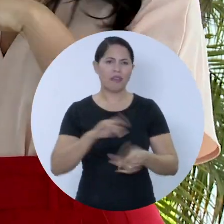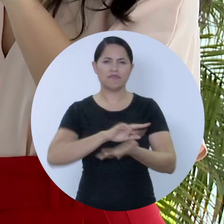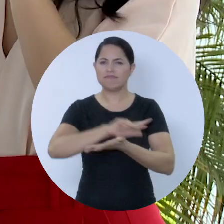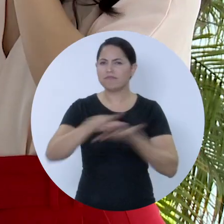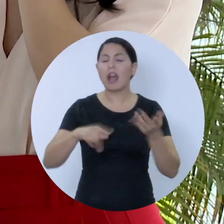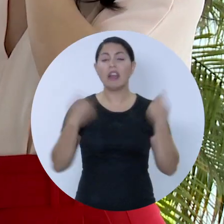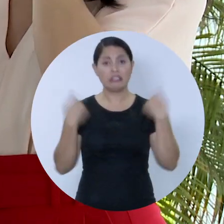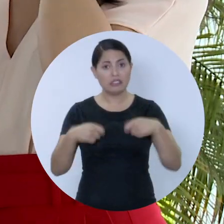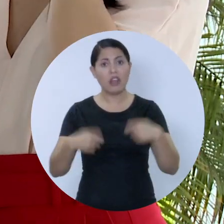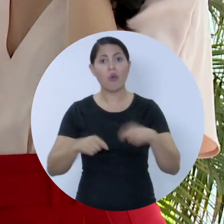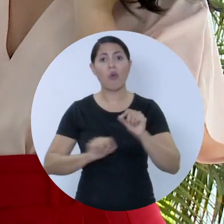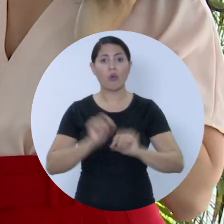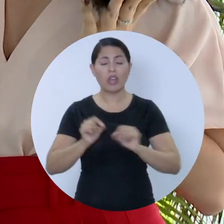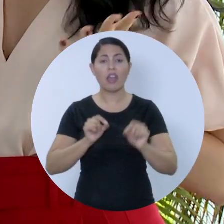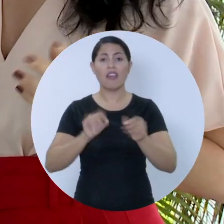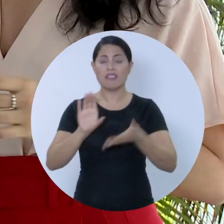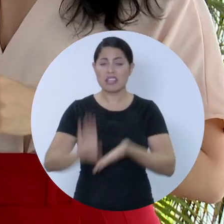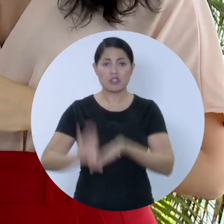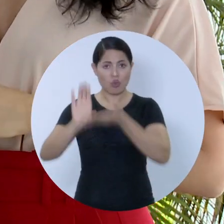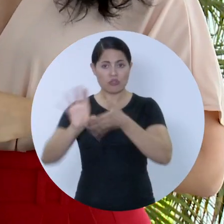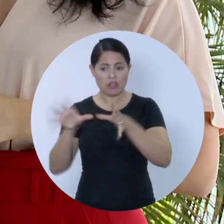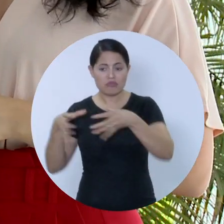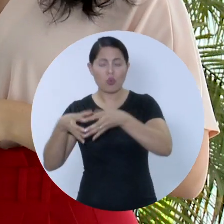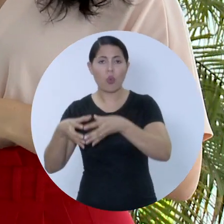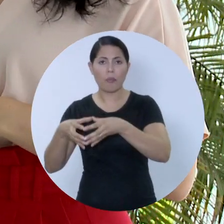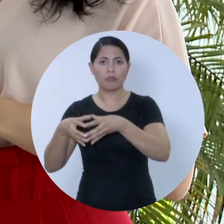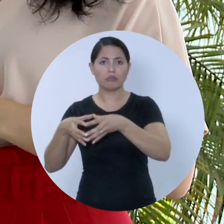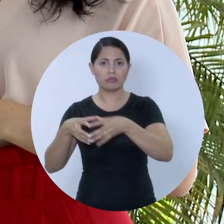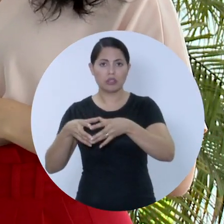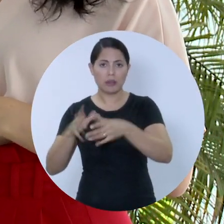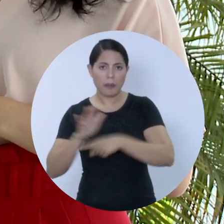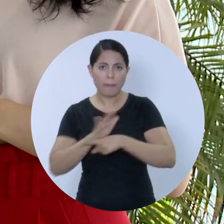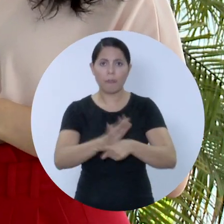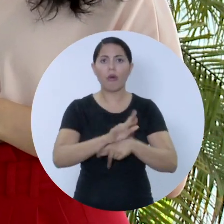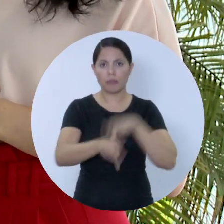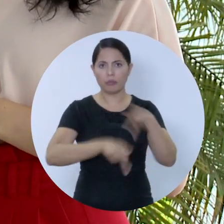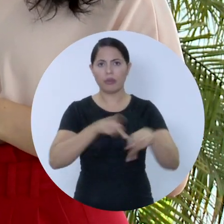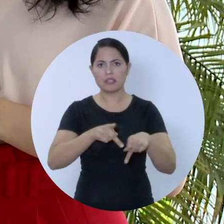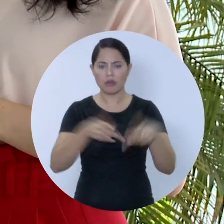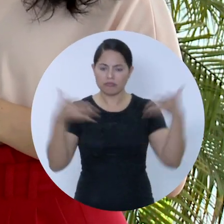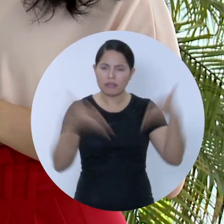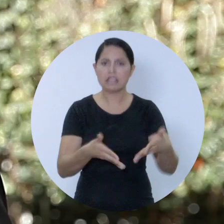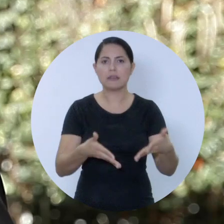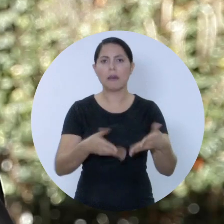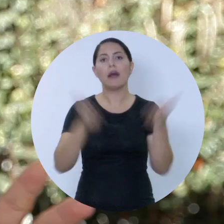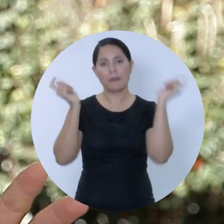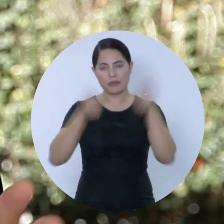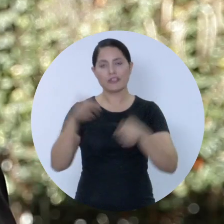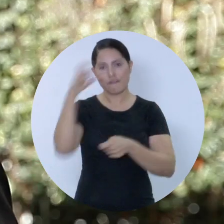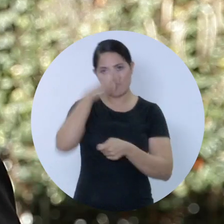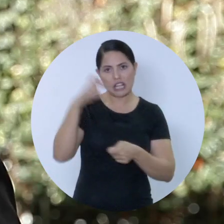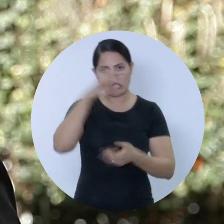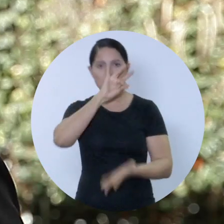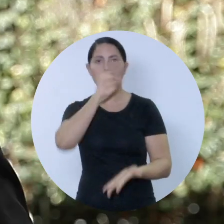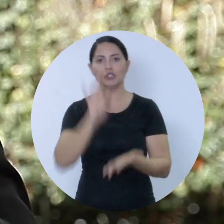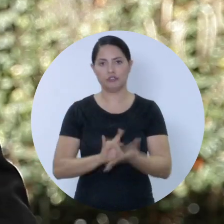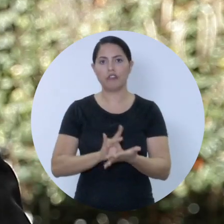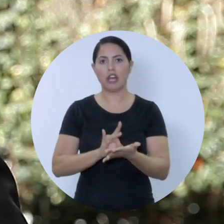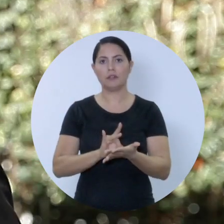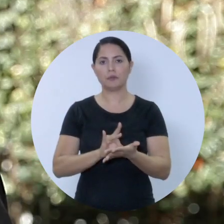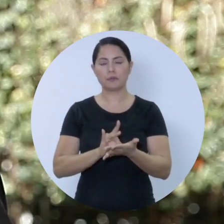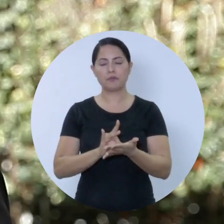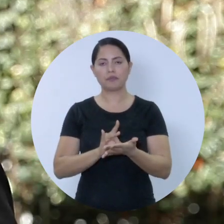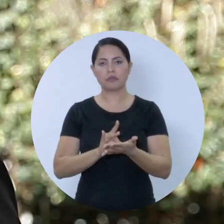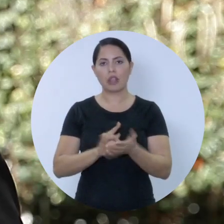da própria OAB, porque é a partir desses conselhos, dessas entidades da sociedade civil, que a gente consegue manter mesmo